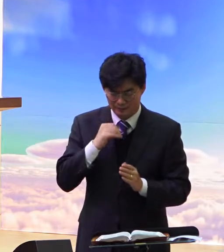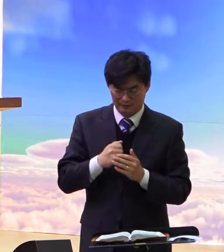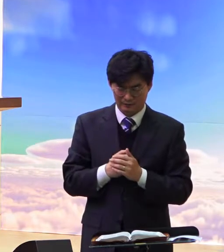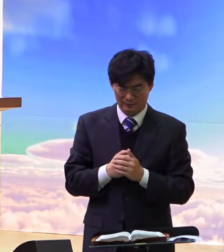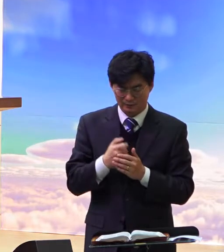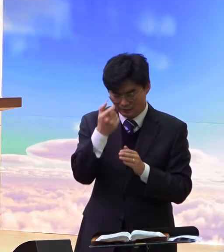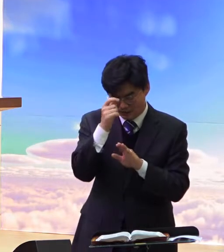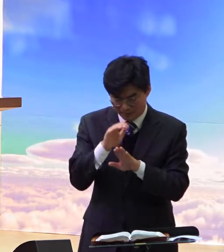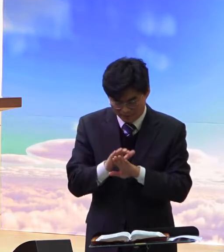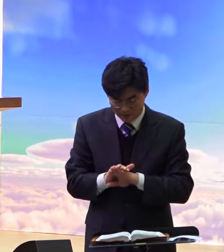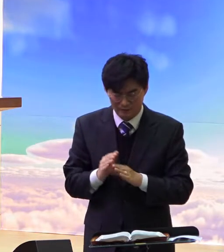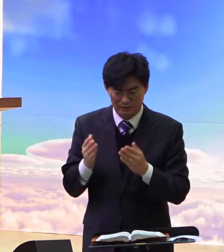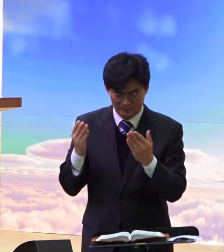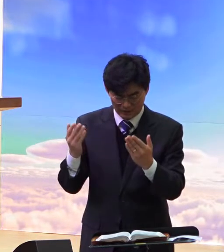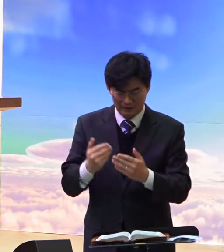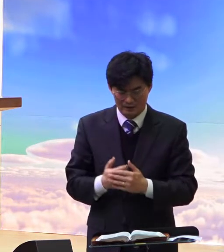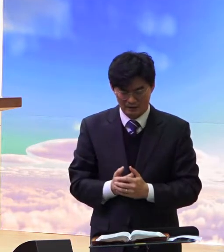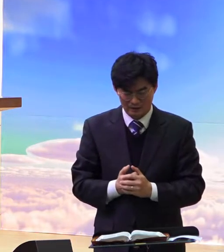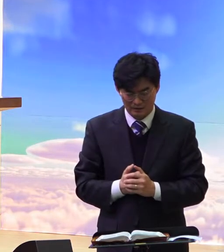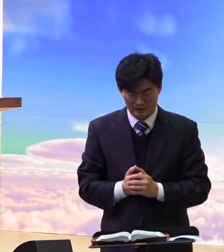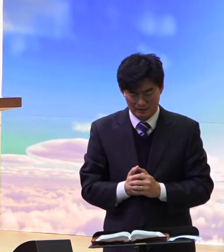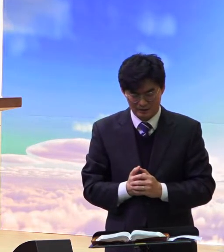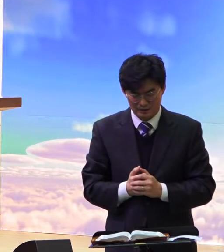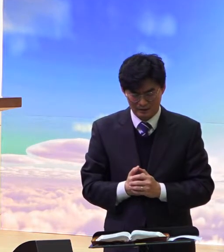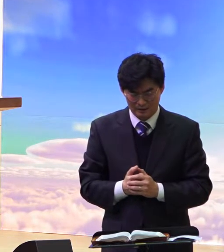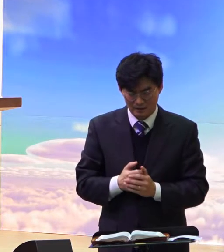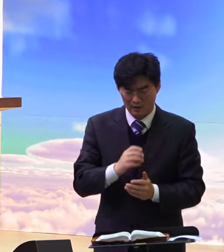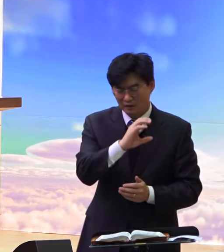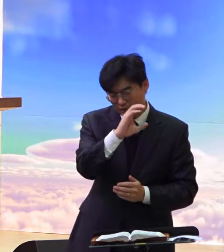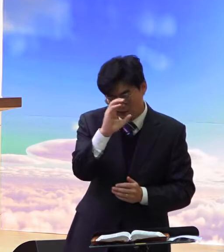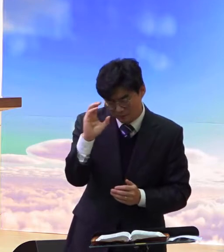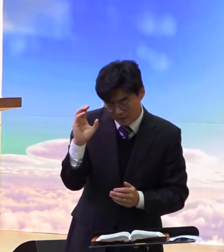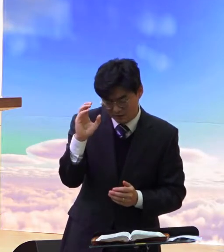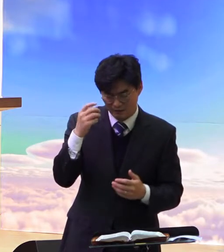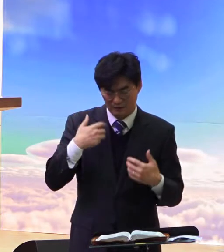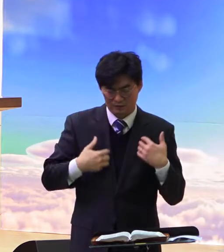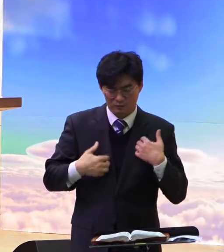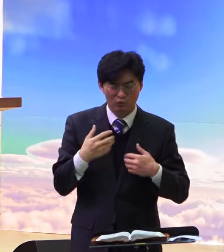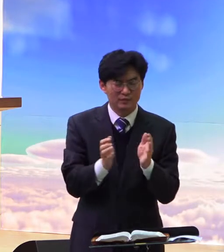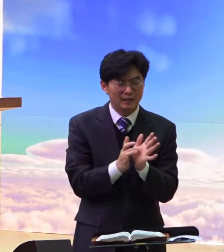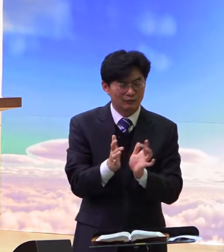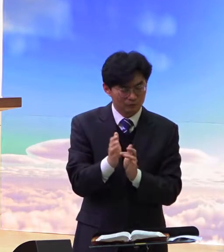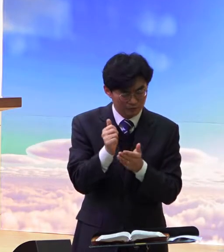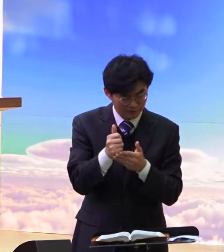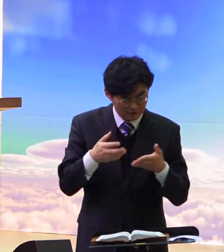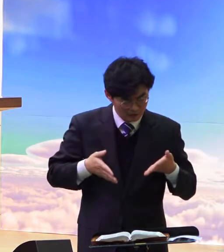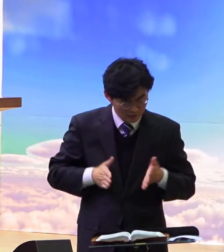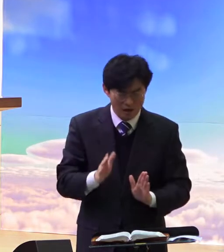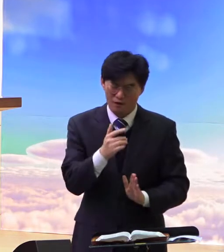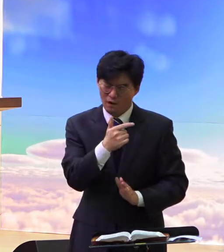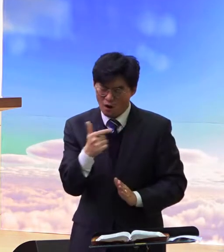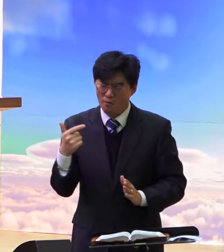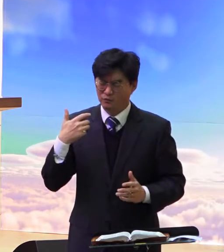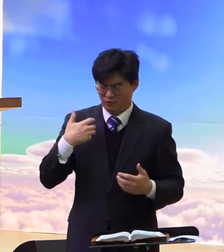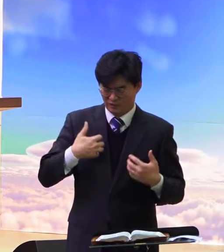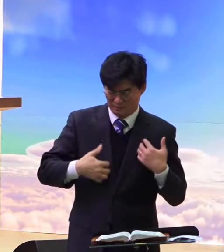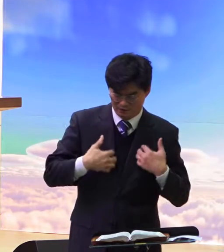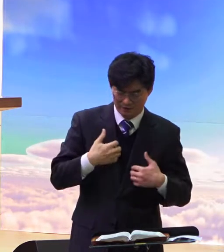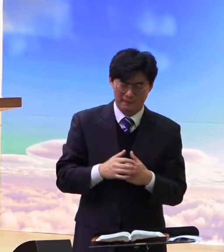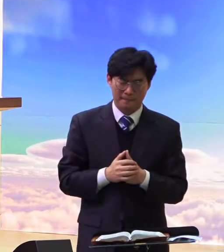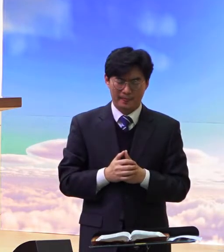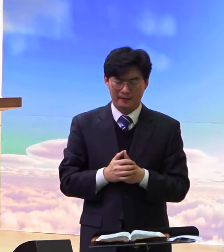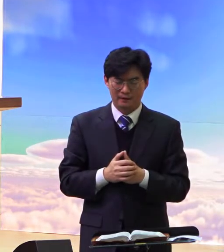줄 은혜 예배를 드립니다. 성탄의 기쁨이 많은 사람들에게 절망이 희망으로